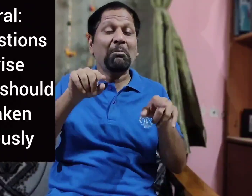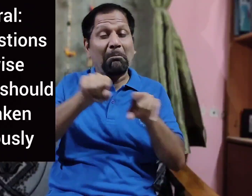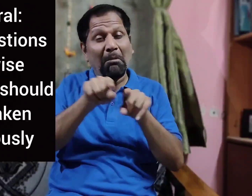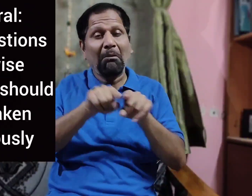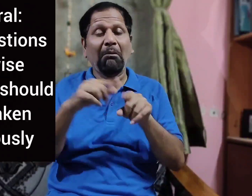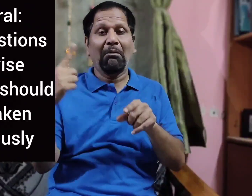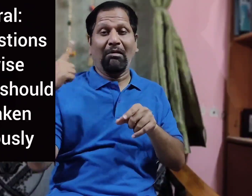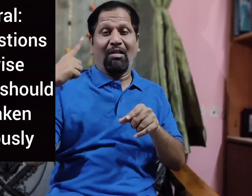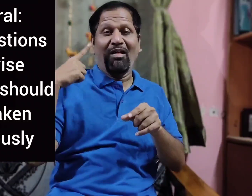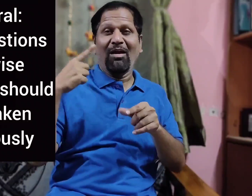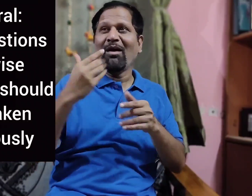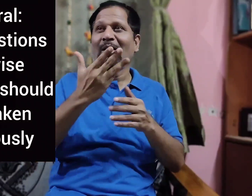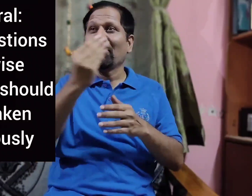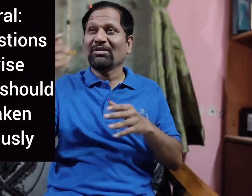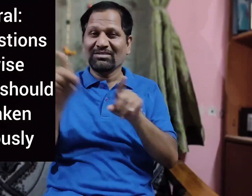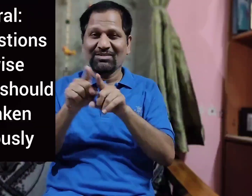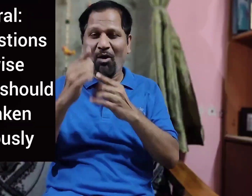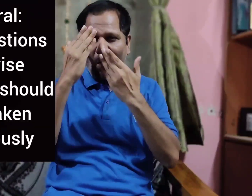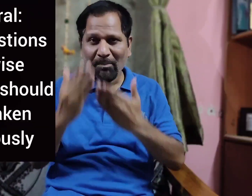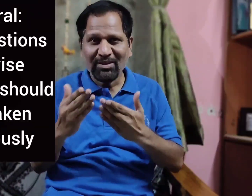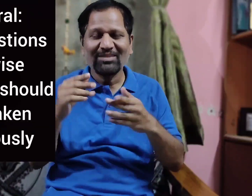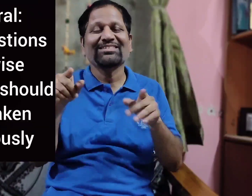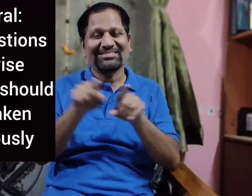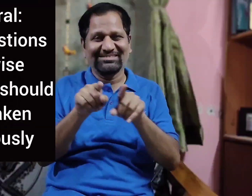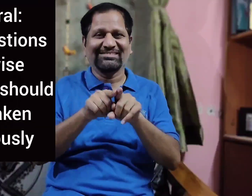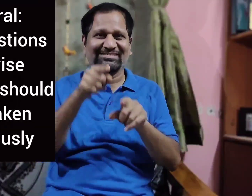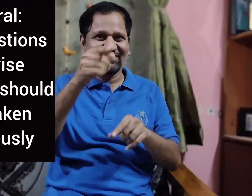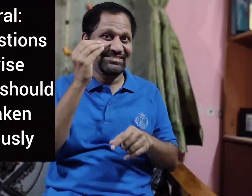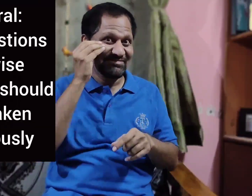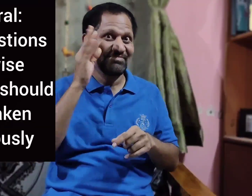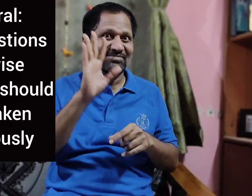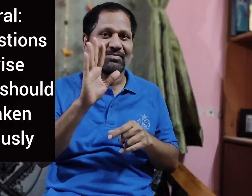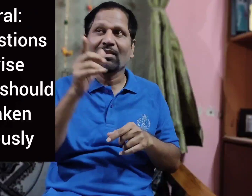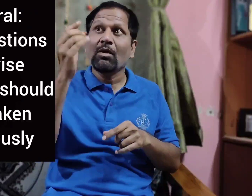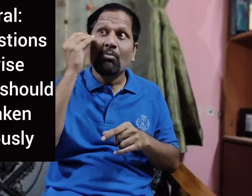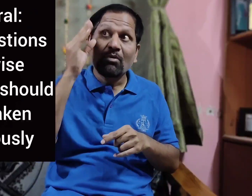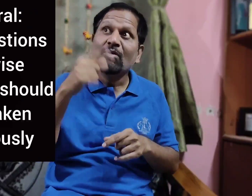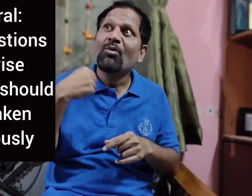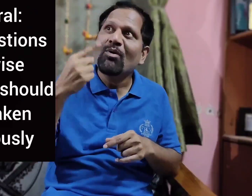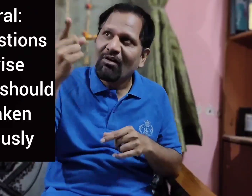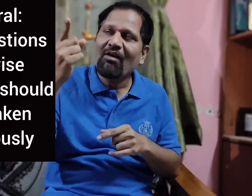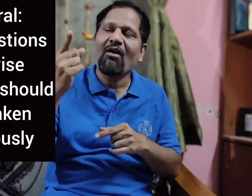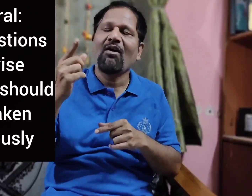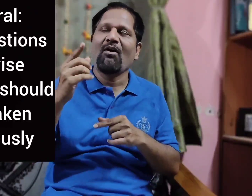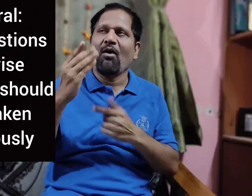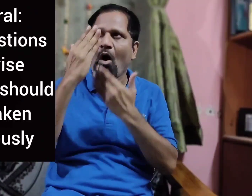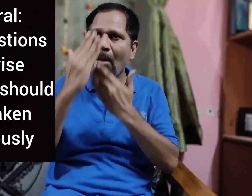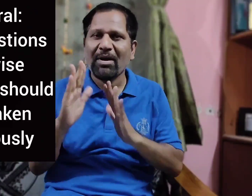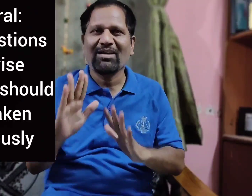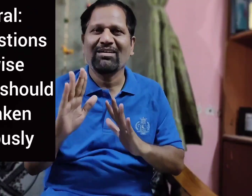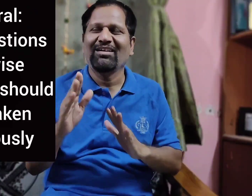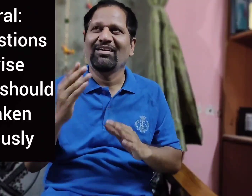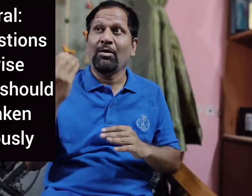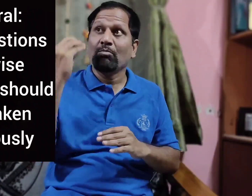चाहिए और साथ ही अपने से सयानों की बात पर एक बार जरूर गौर करना चाहिए। थैंक यू।